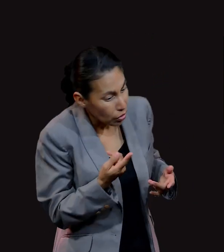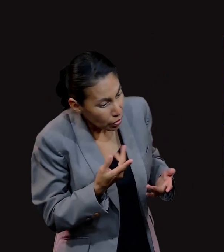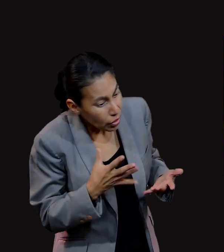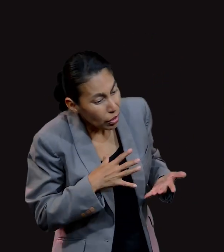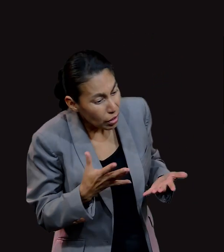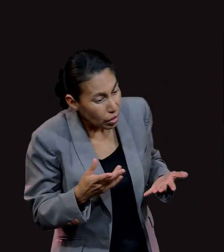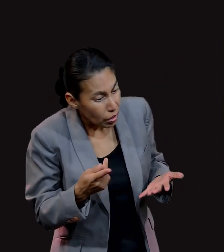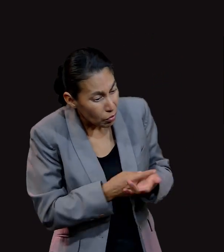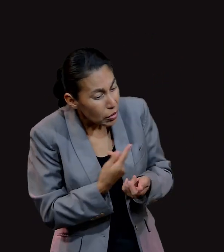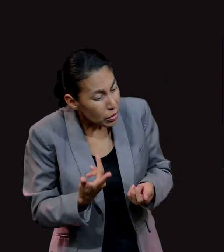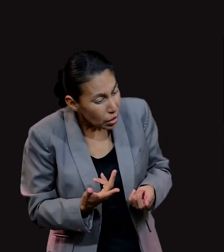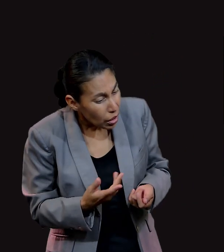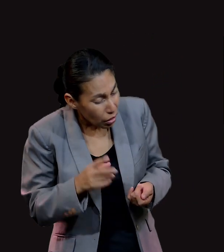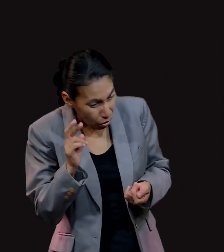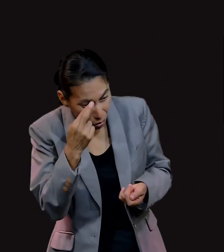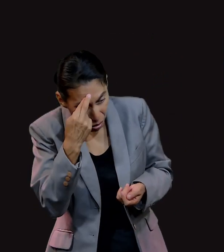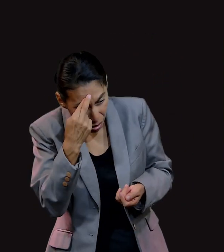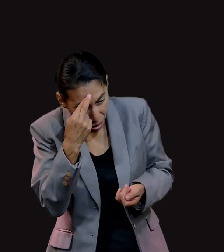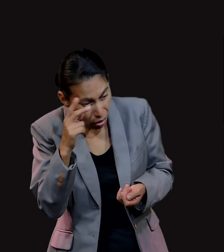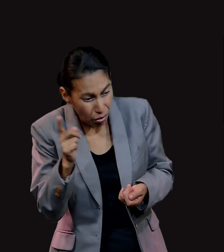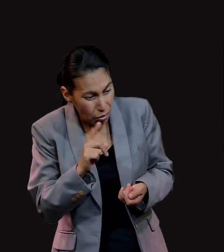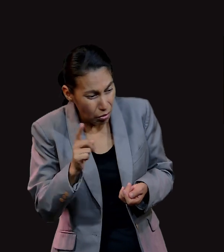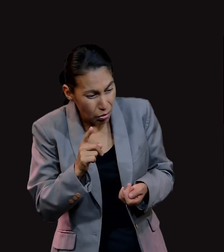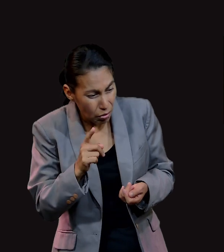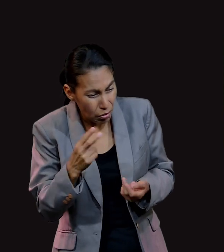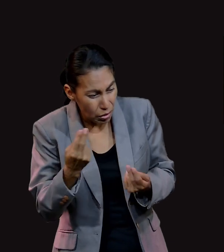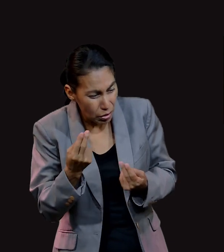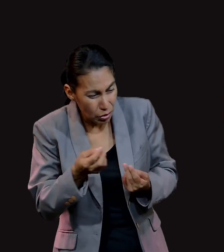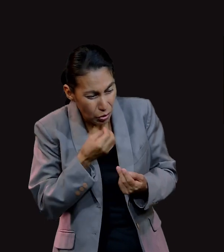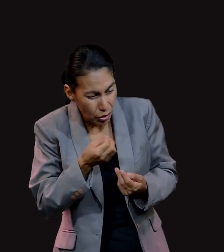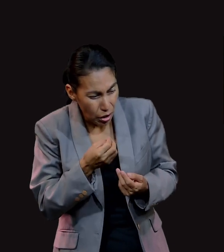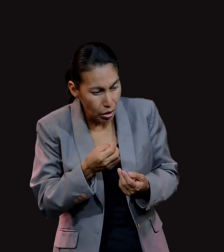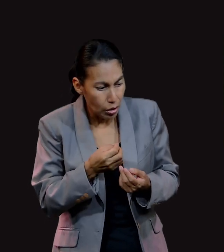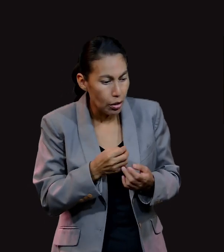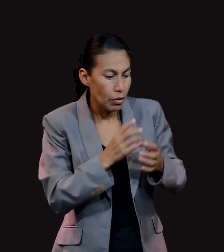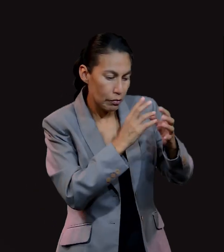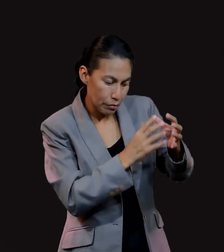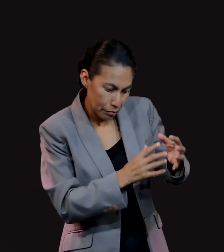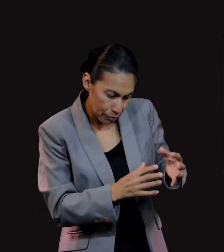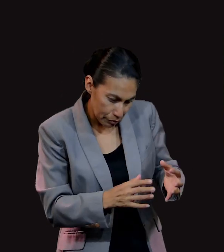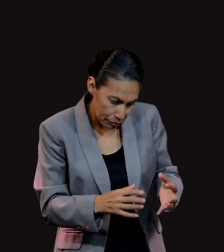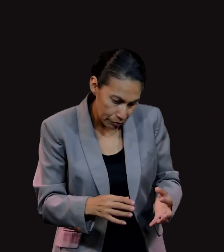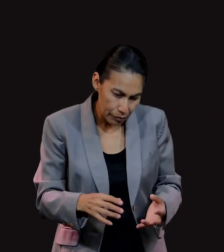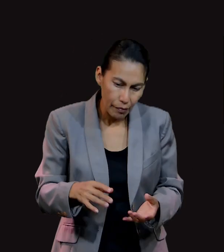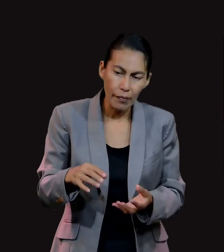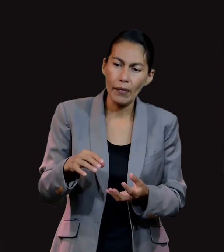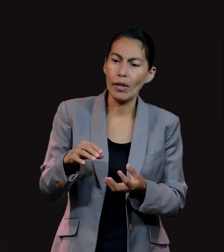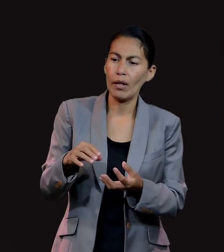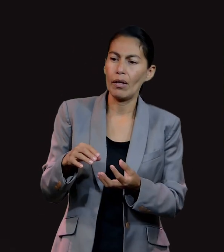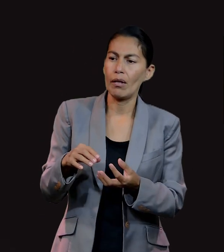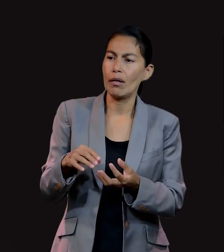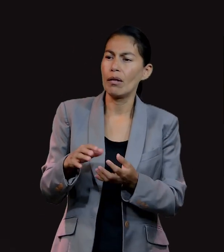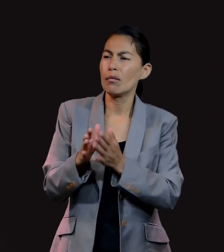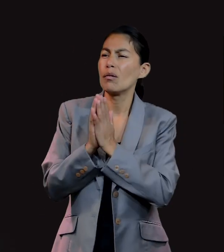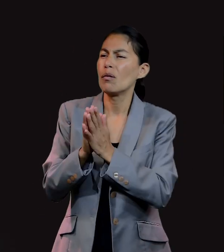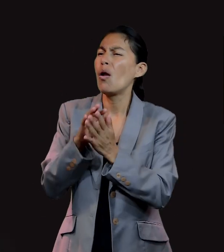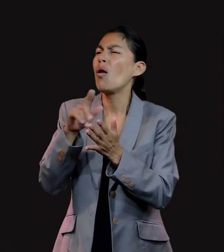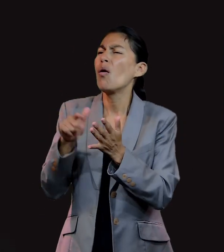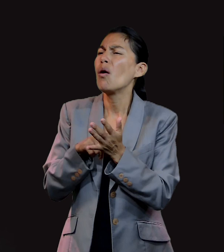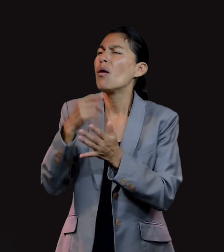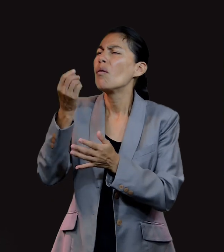sabe le pasa algo y dice no recuerda algo no, no recuerdo nada le digo necesito orar